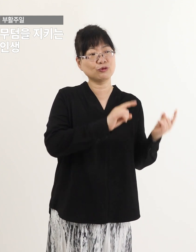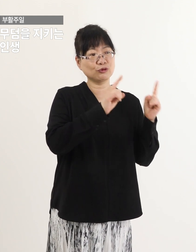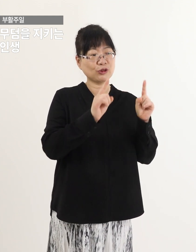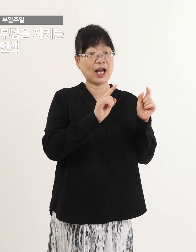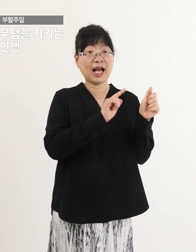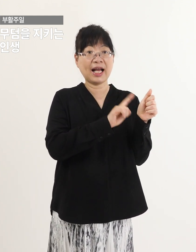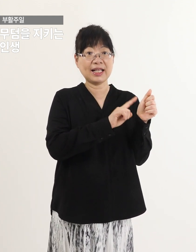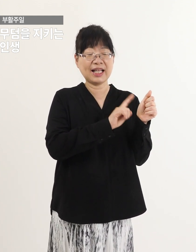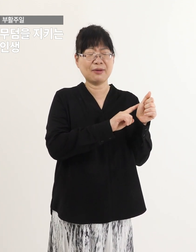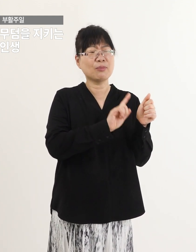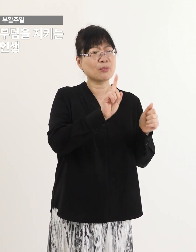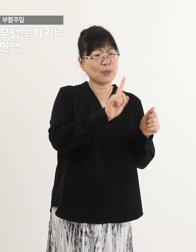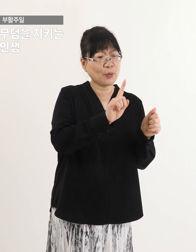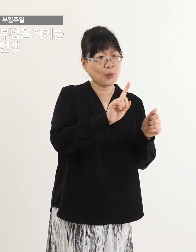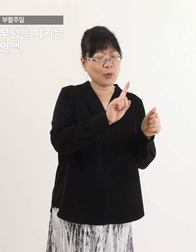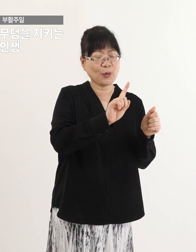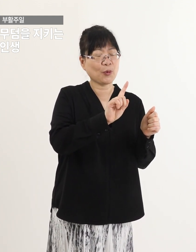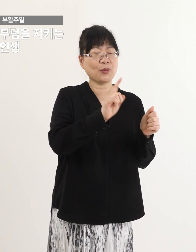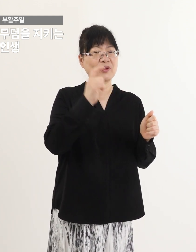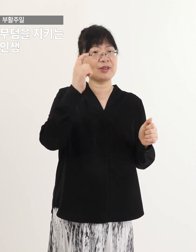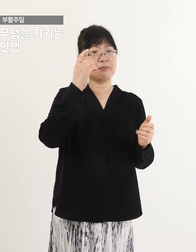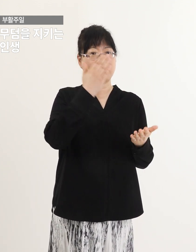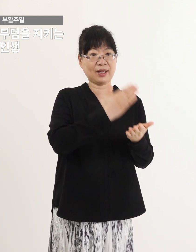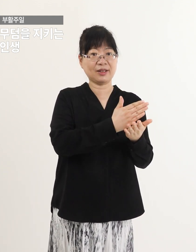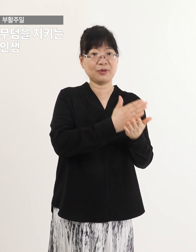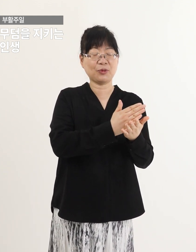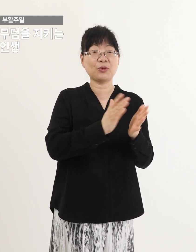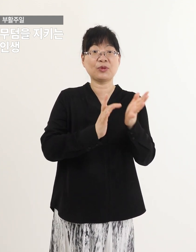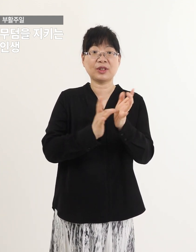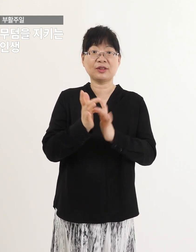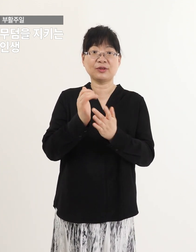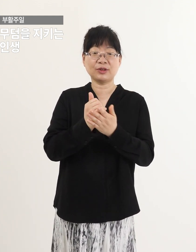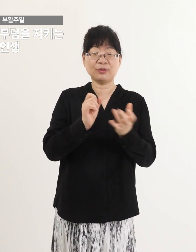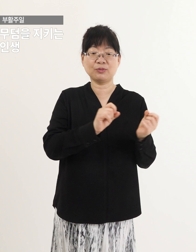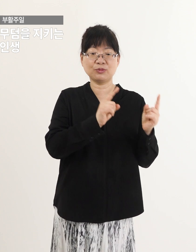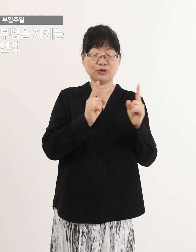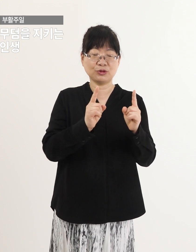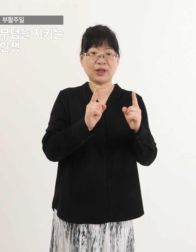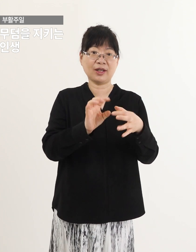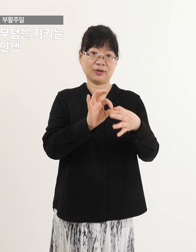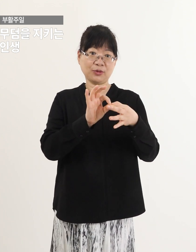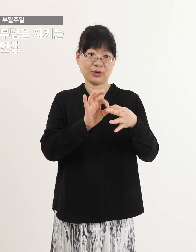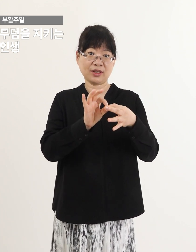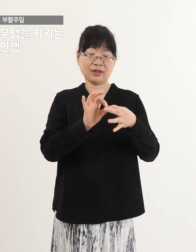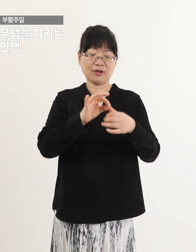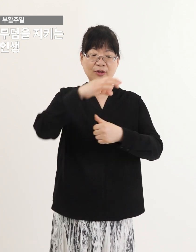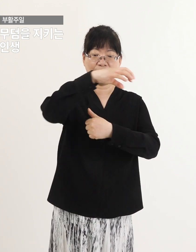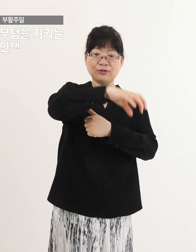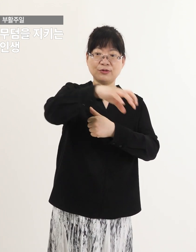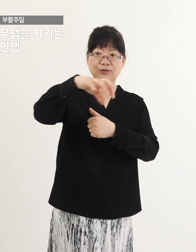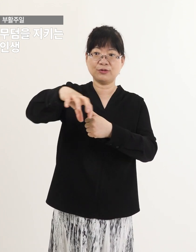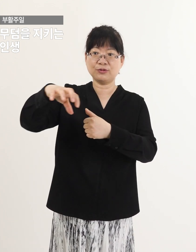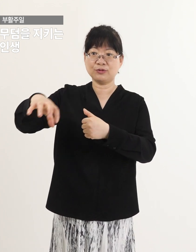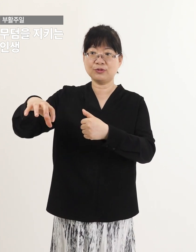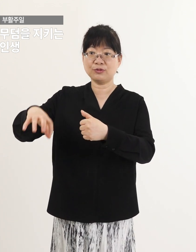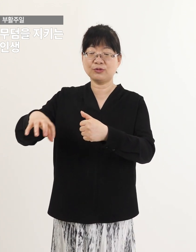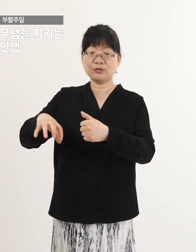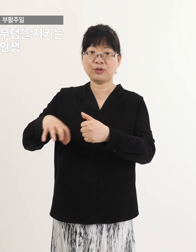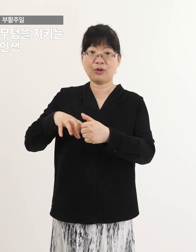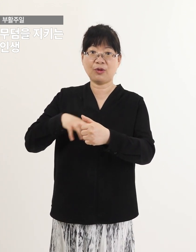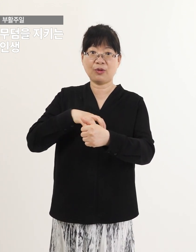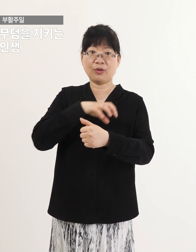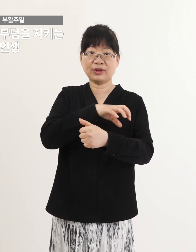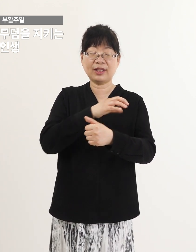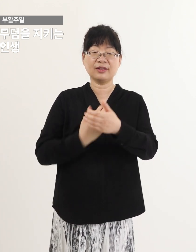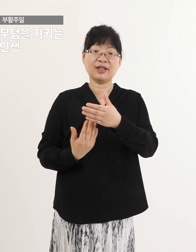뭔가라는 시각보다는 예수님의 부활을 중심으로 주변에 그 부활의